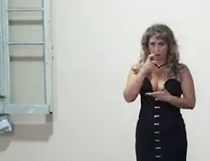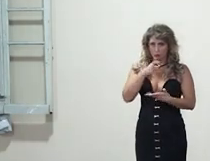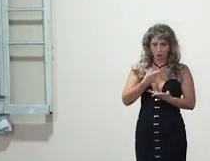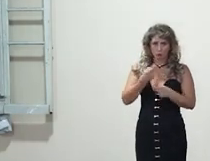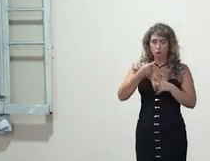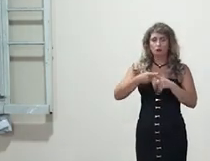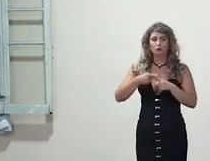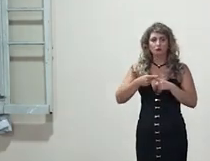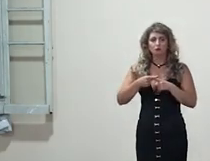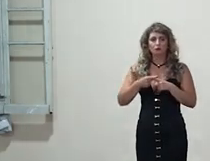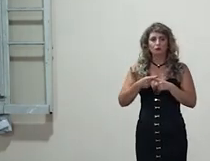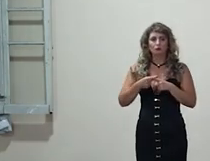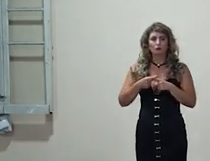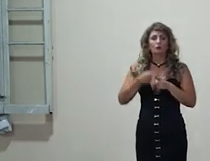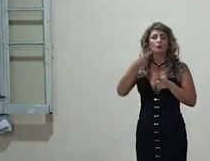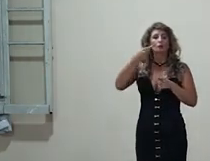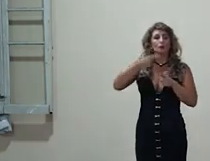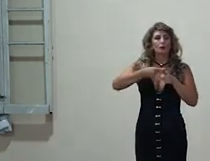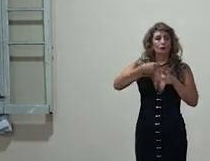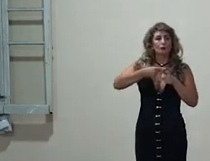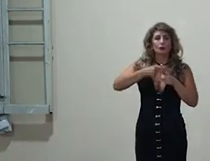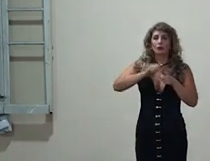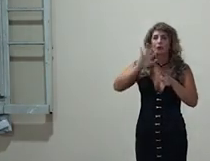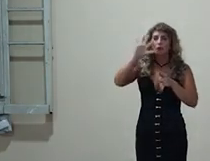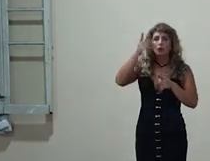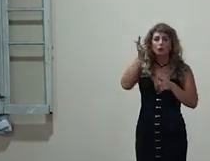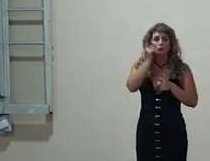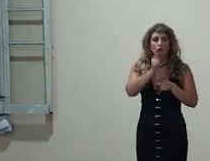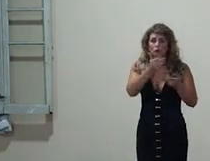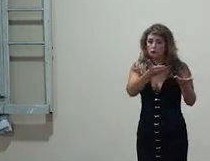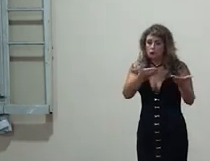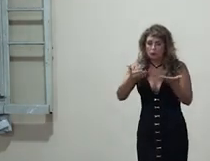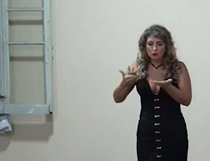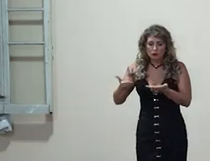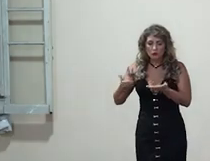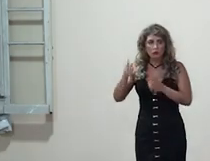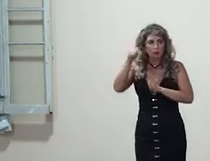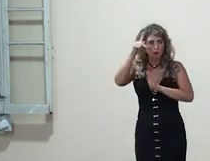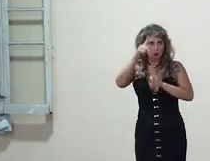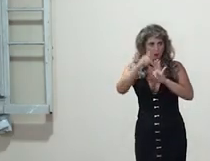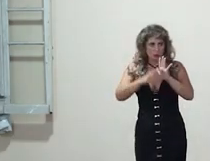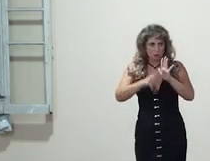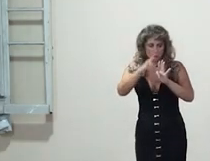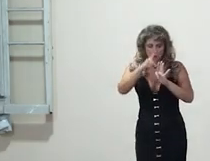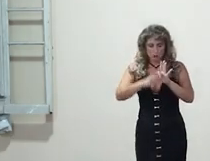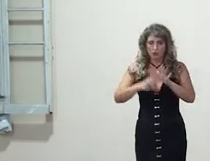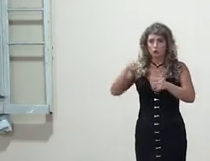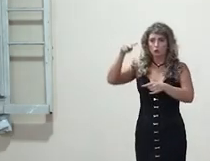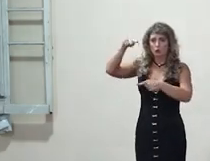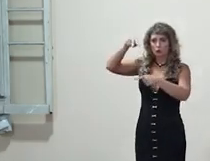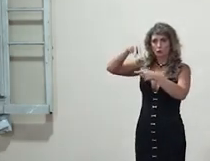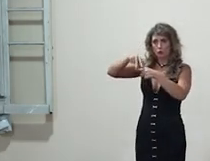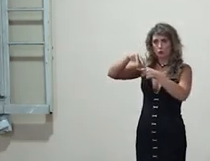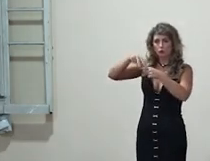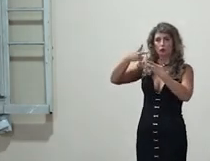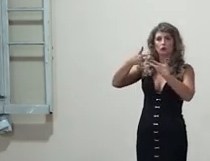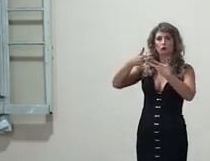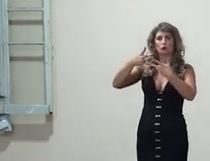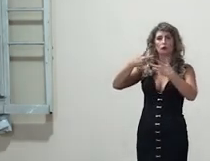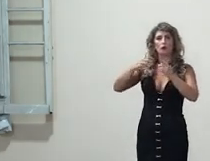Por quê? Porque quando eu concebi o projeto Antonina Ferrovia e